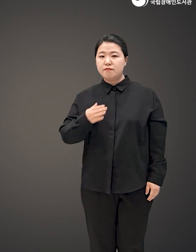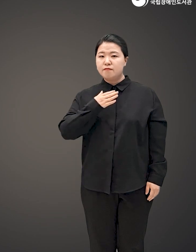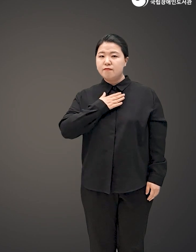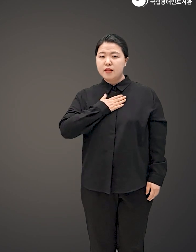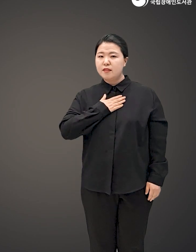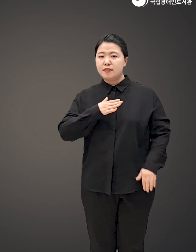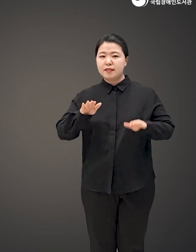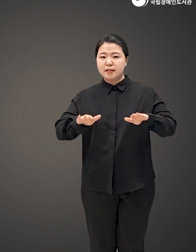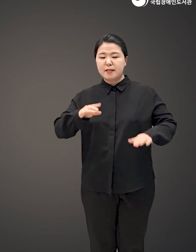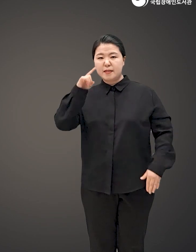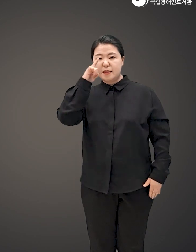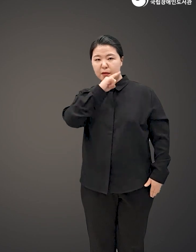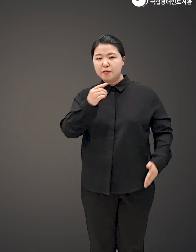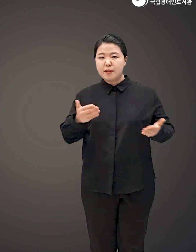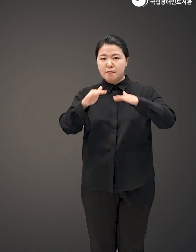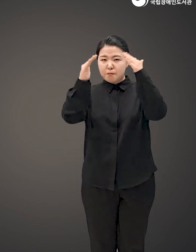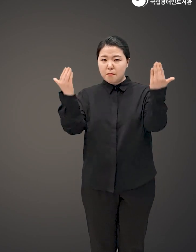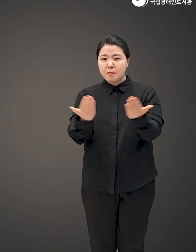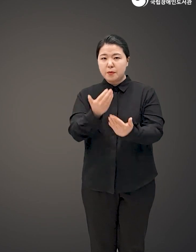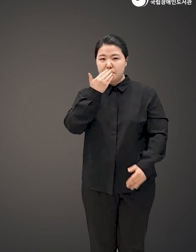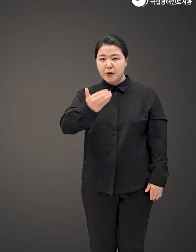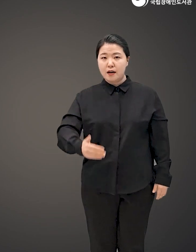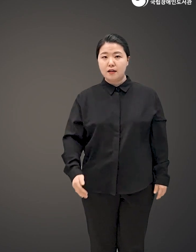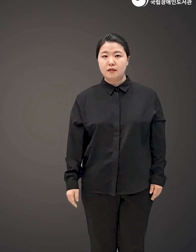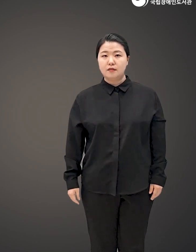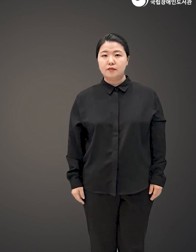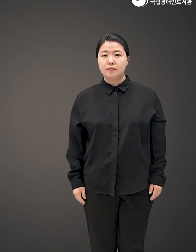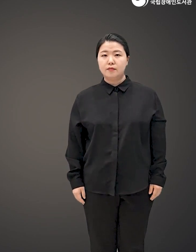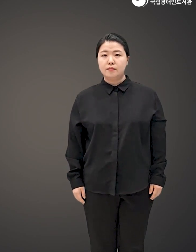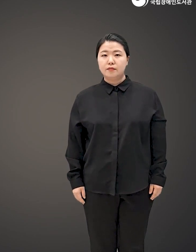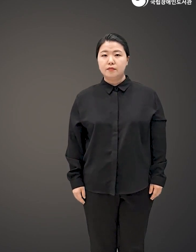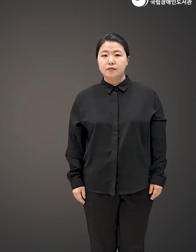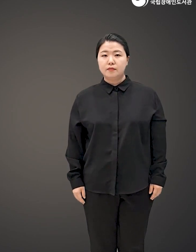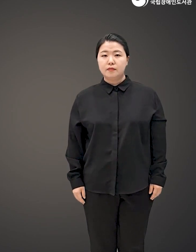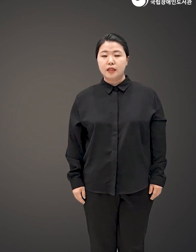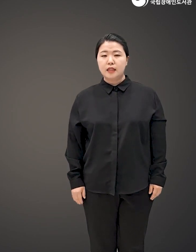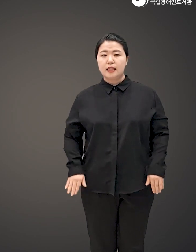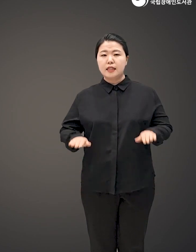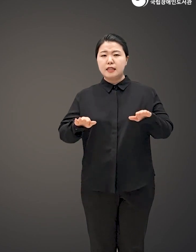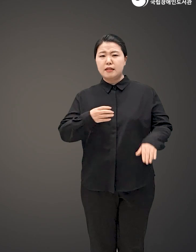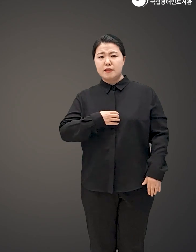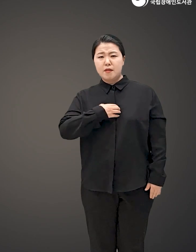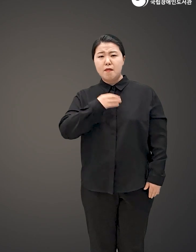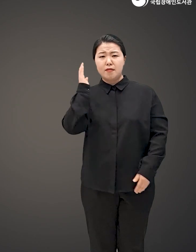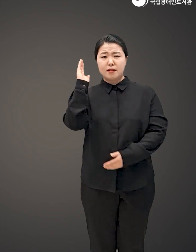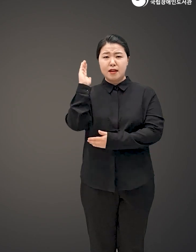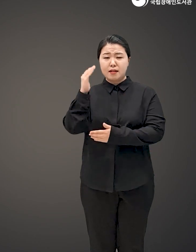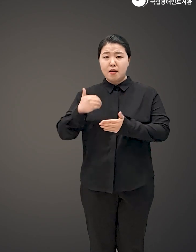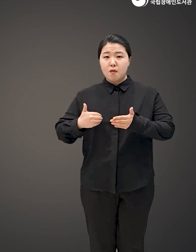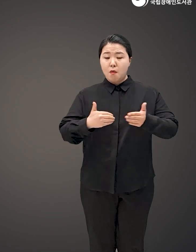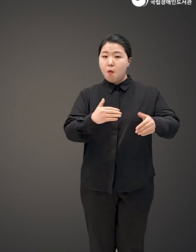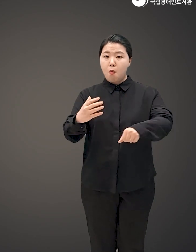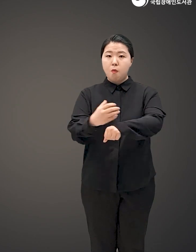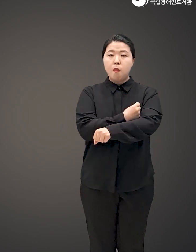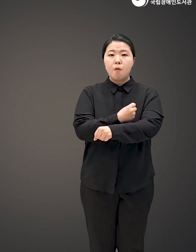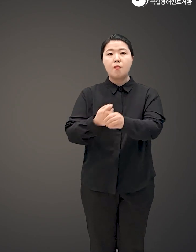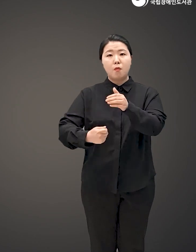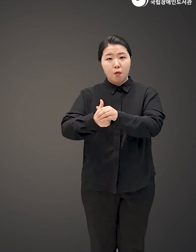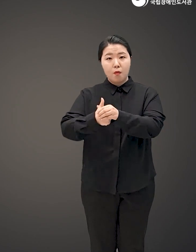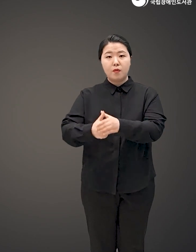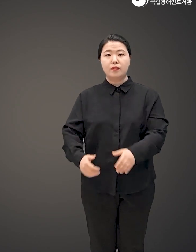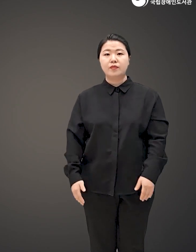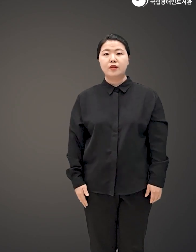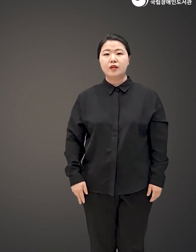이젠 내가 무슨 짓까지 할 수 있는지 알거든요. 이 악몽 같은 소설은 믿기지 않을 만큼 추진력